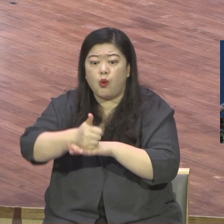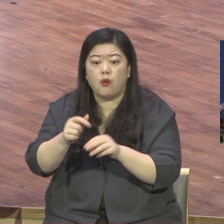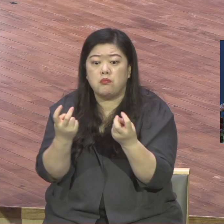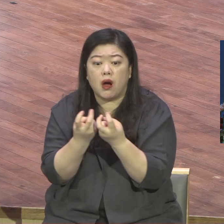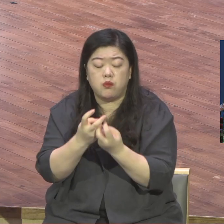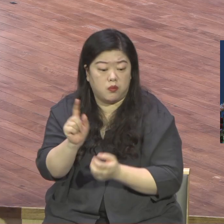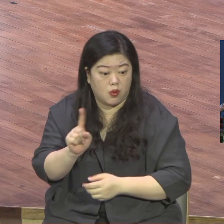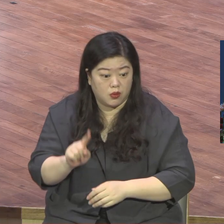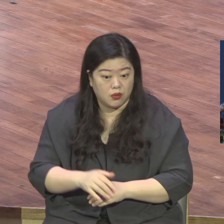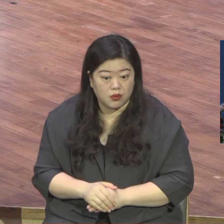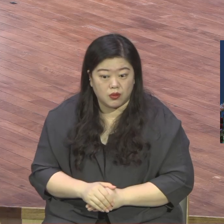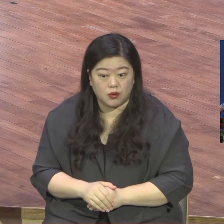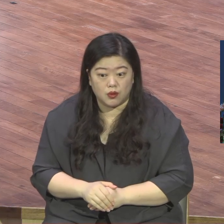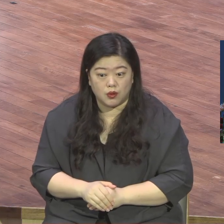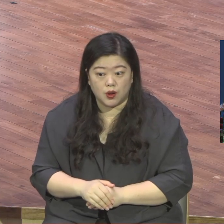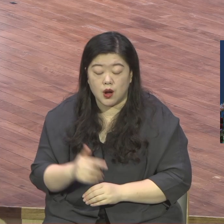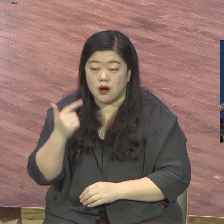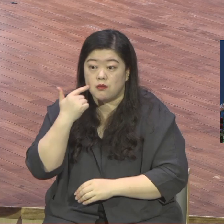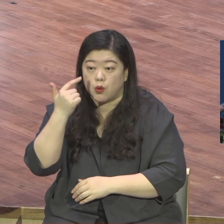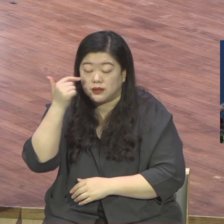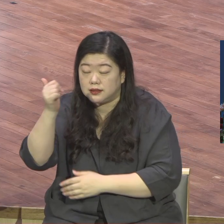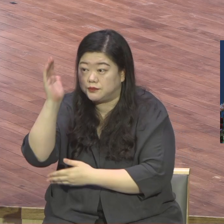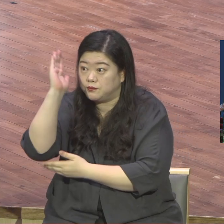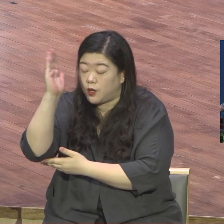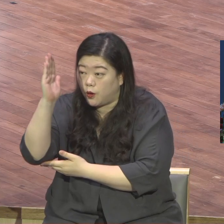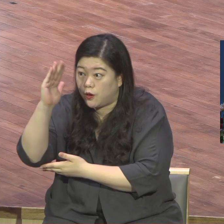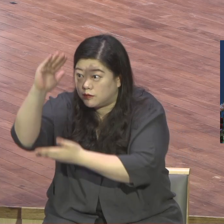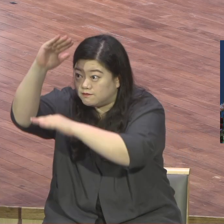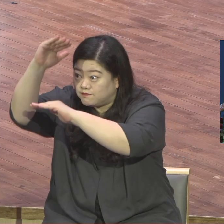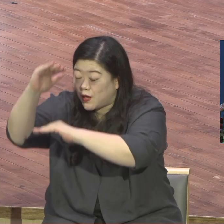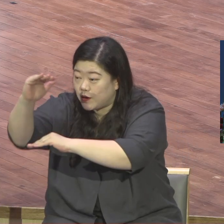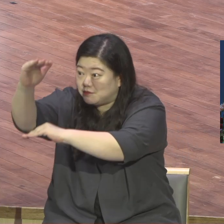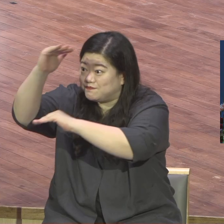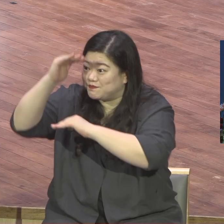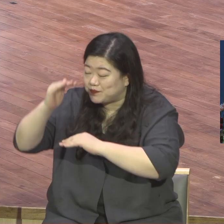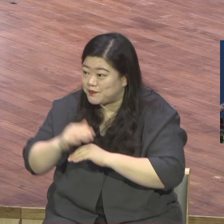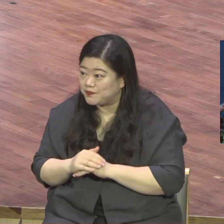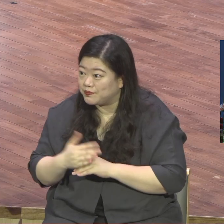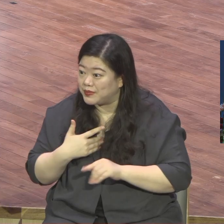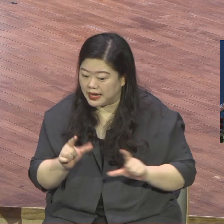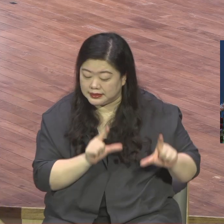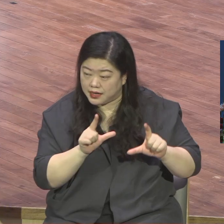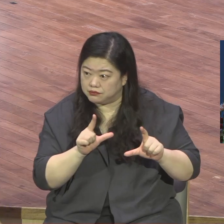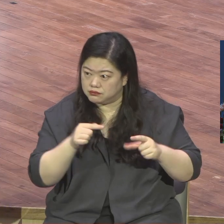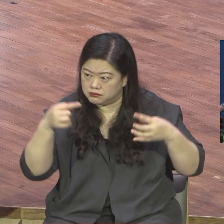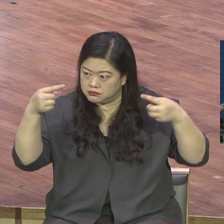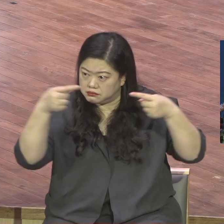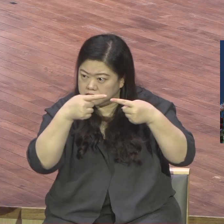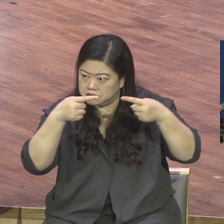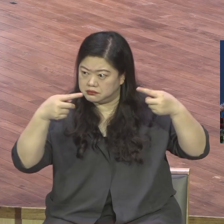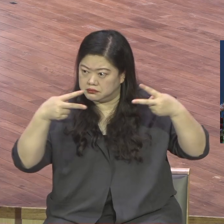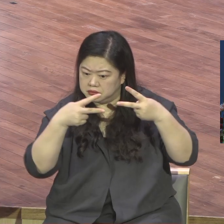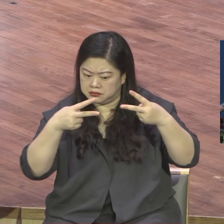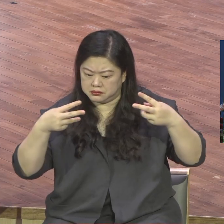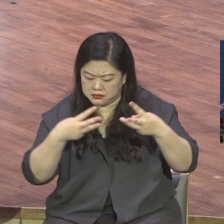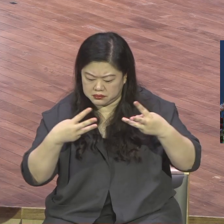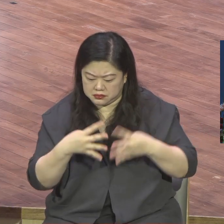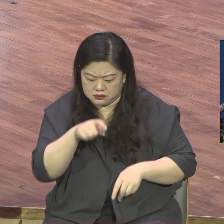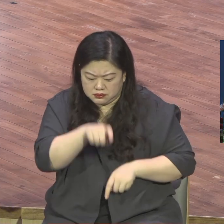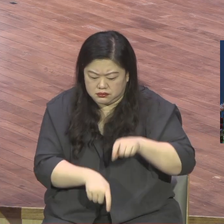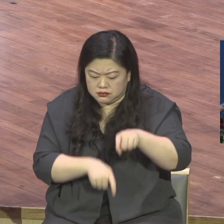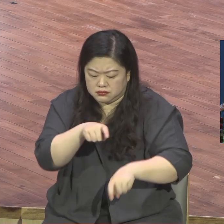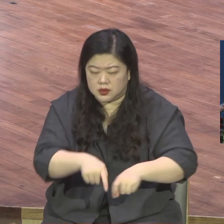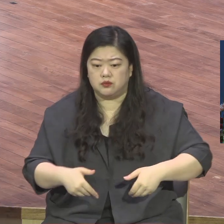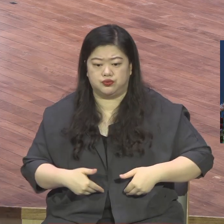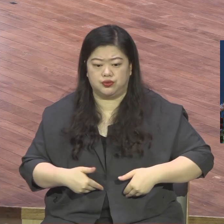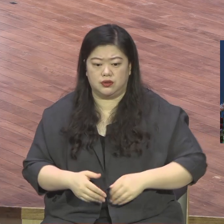그것을 적용하는, 실제 삶 속에 적용하는 사람을 예배 성공자라 그렇게 말을 합니다.